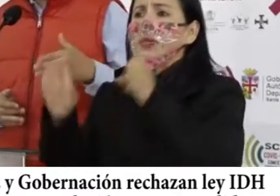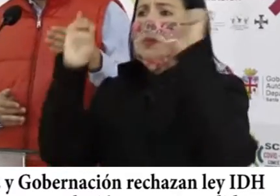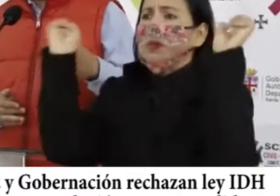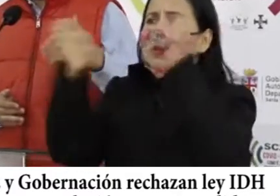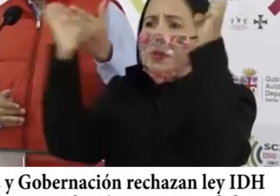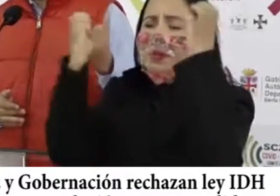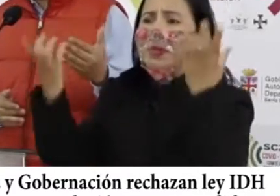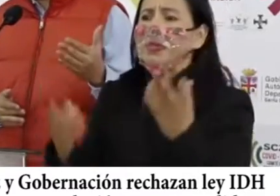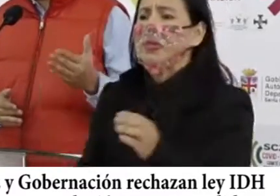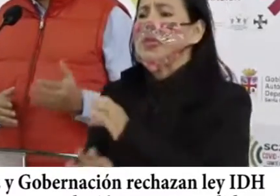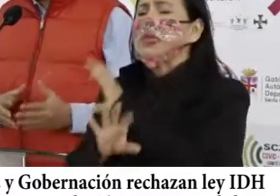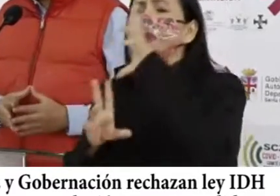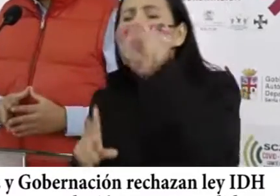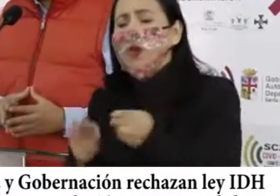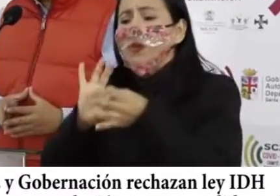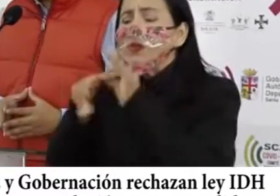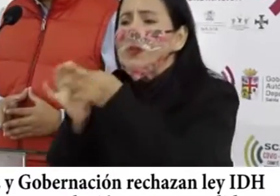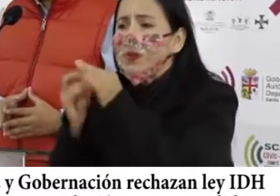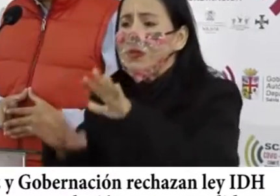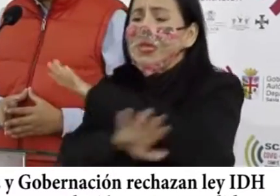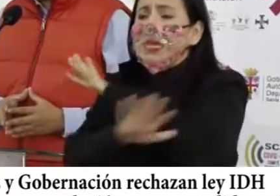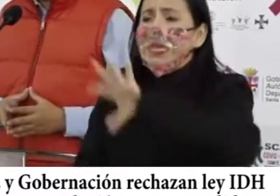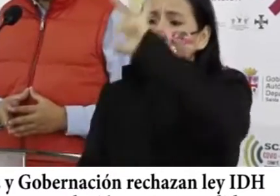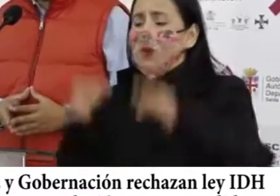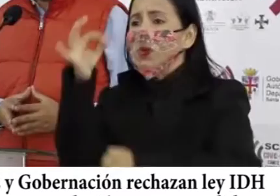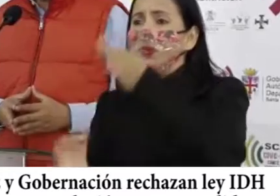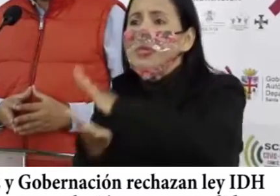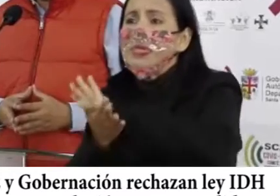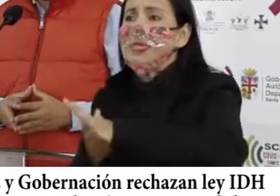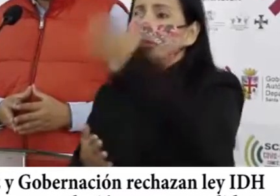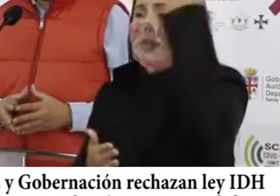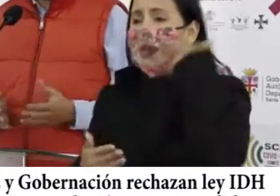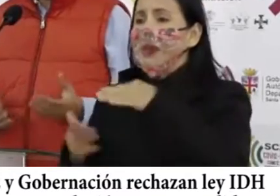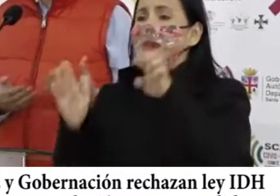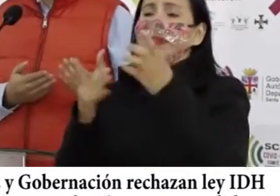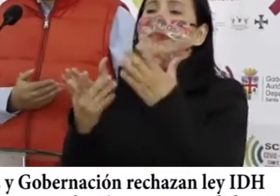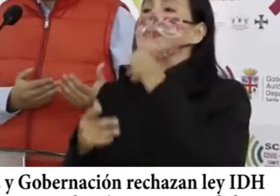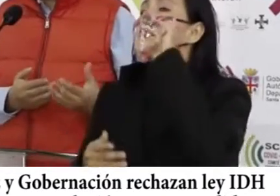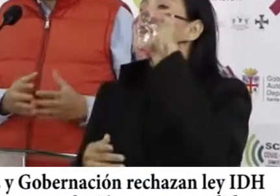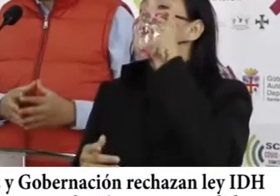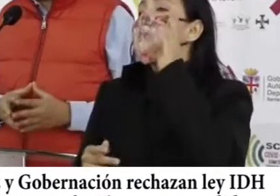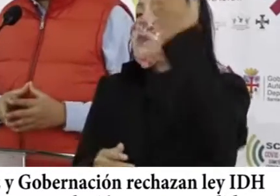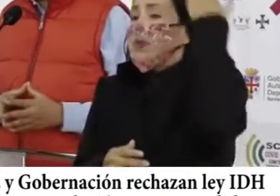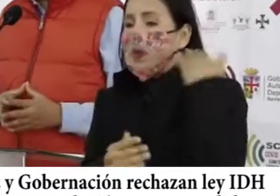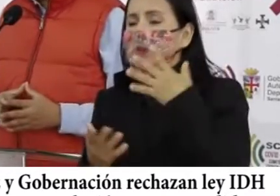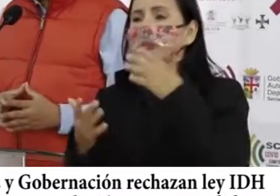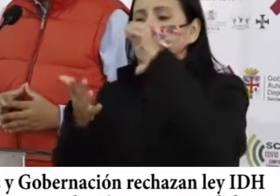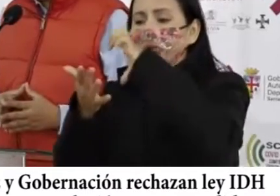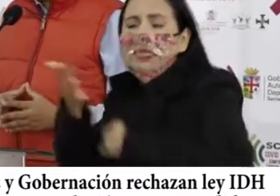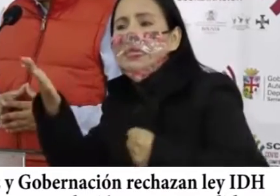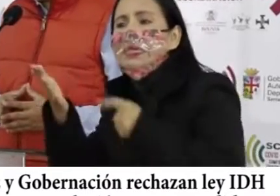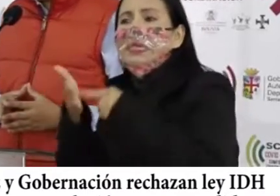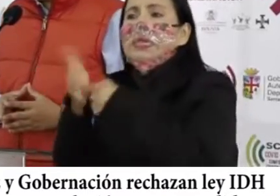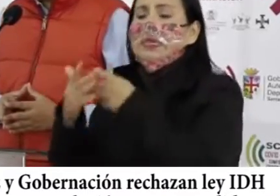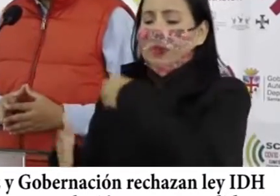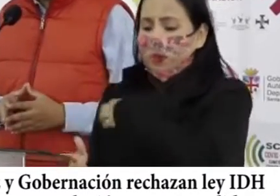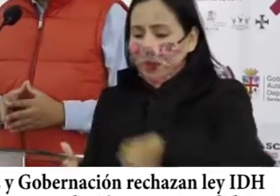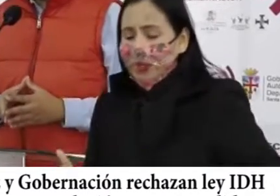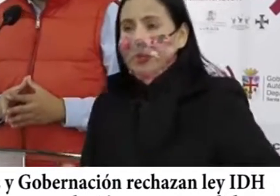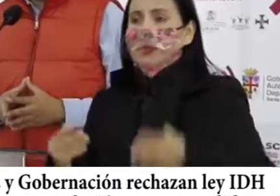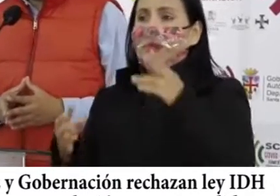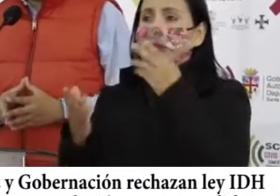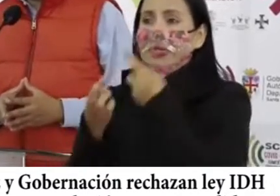ni corrige la injusticia que había hecho el gobierno de Evo Morales de confiscar los recursos de las